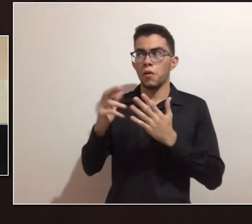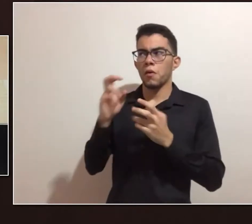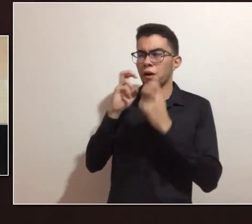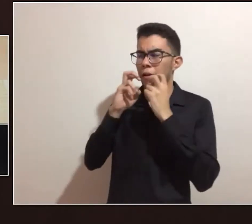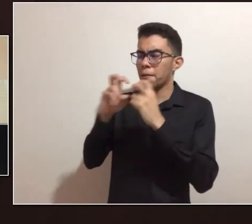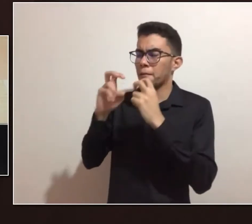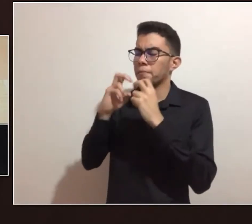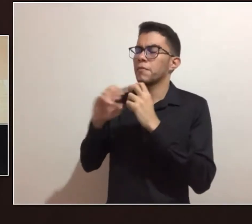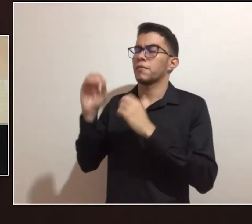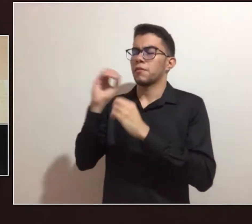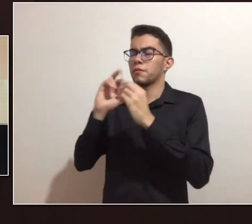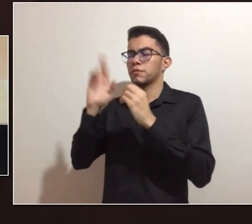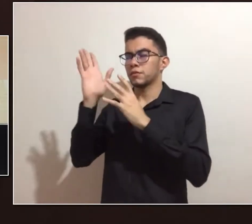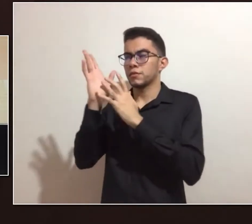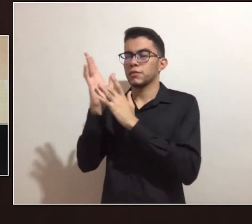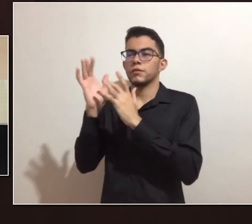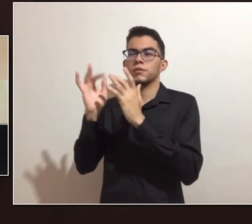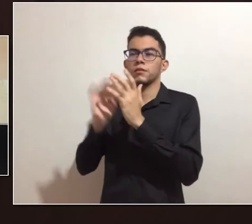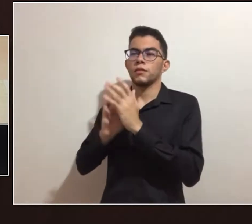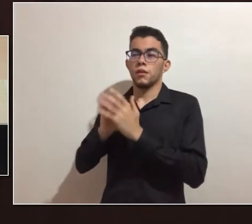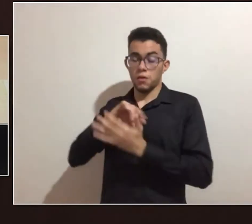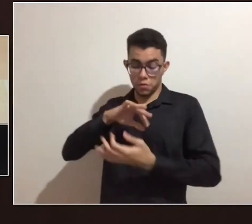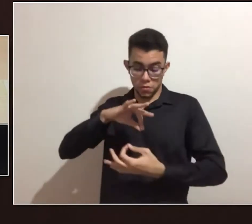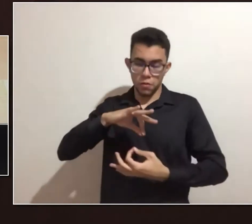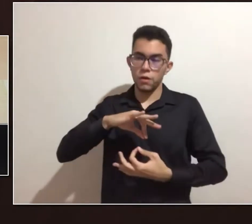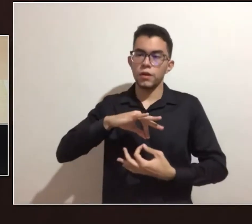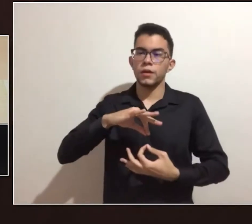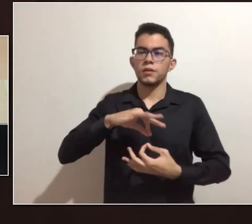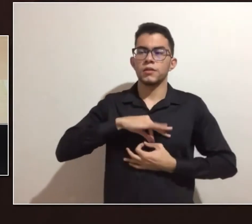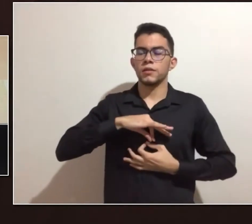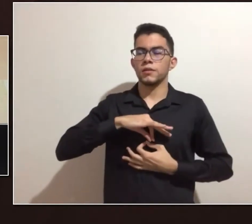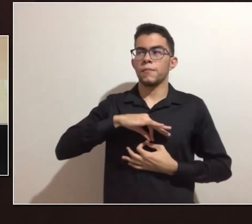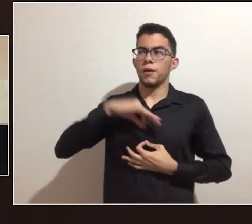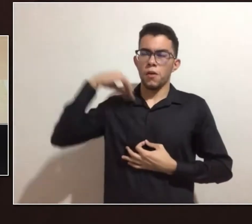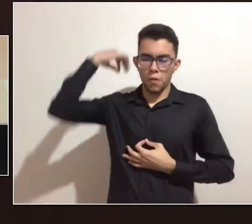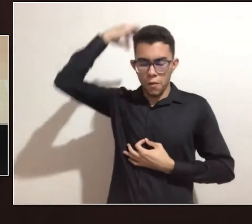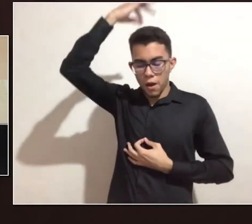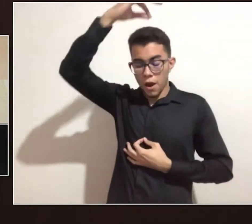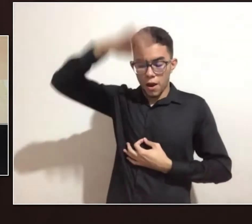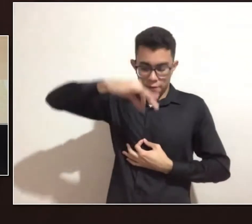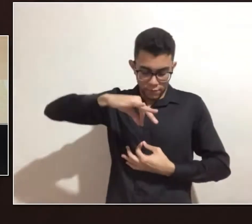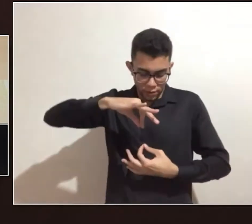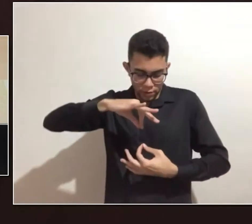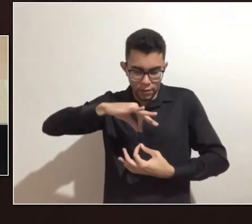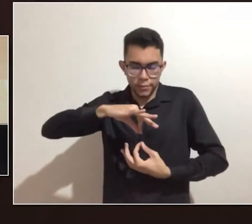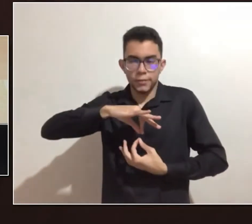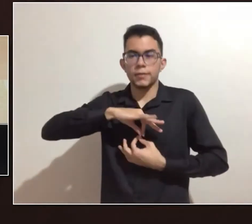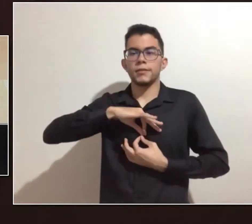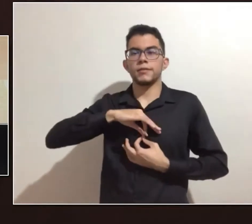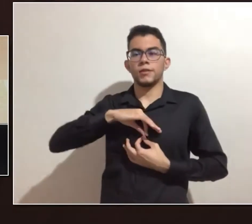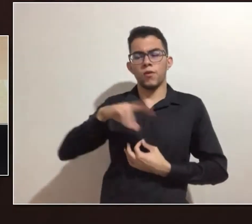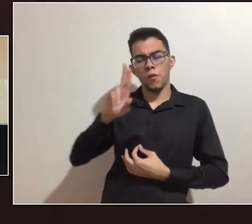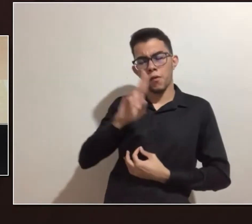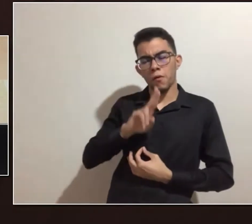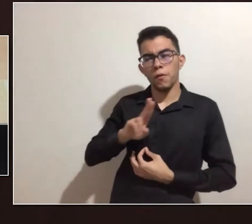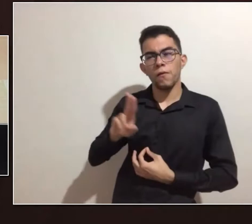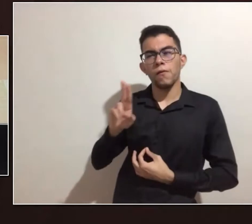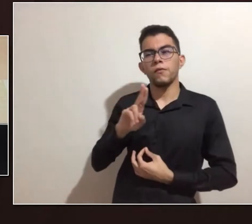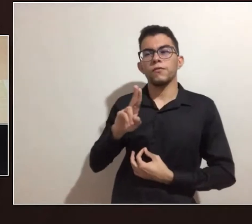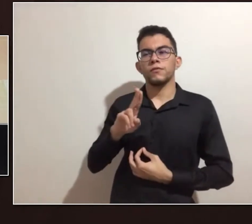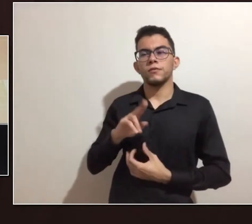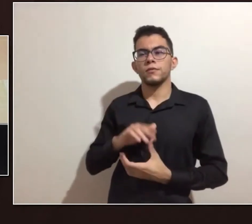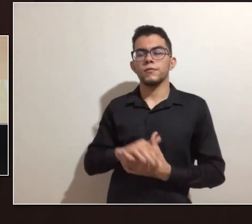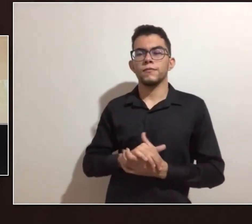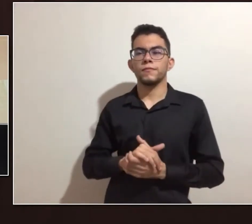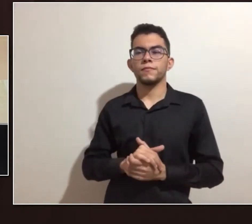Senhor, o Espírito atua em você. O seu primeiro elemento é a mirra.